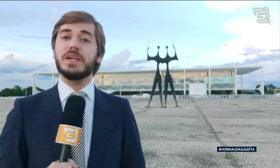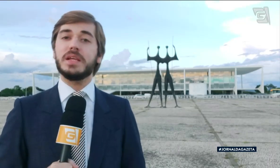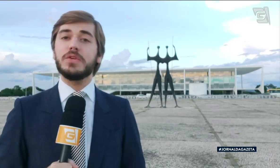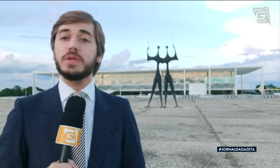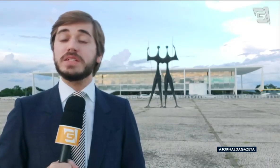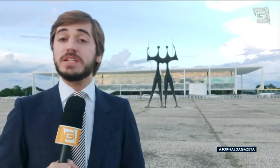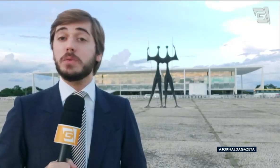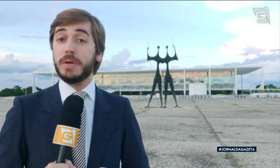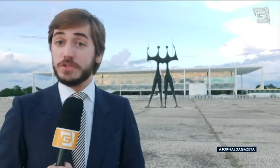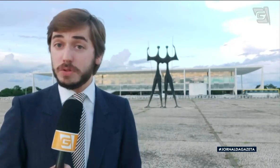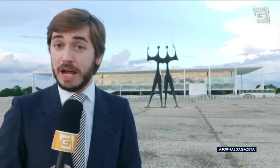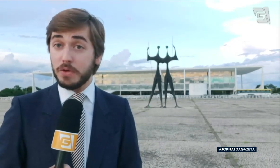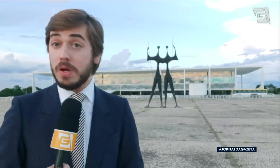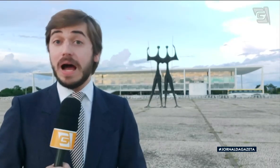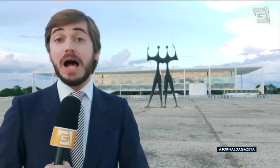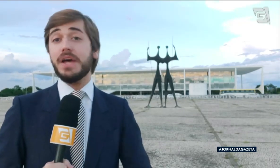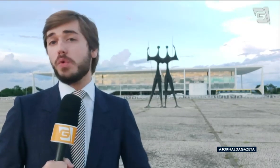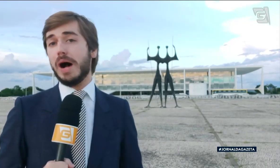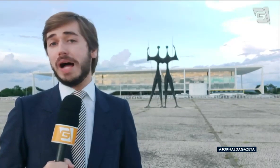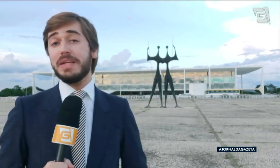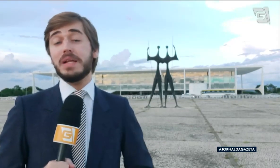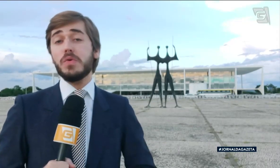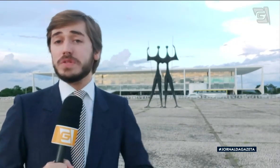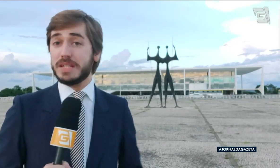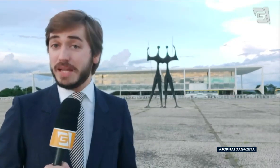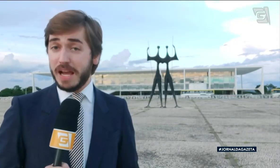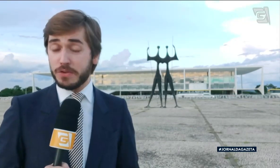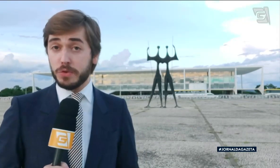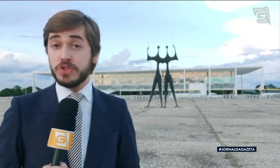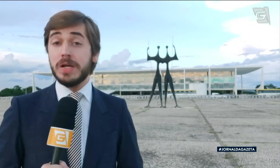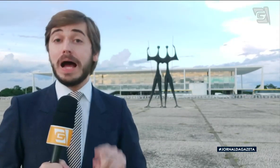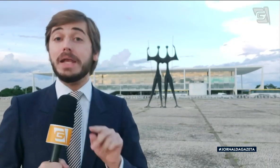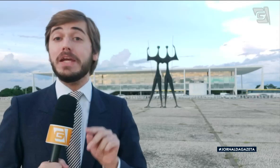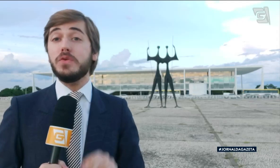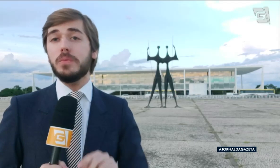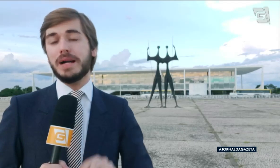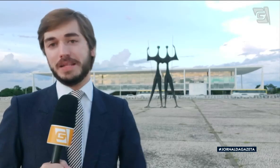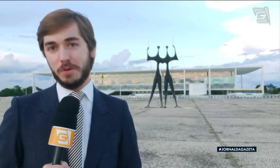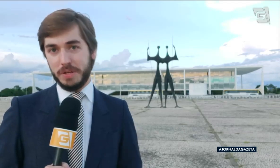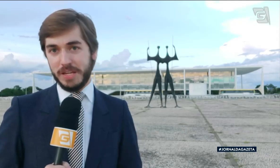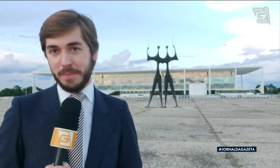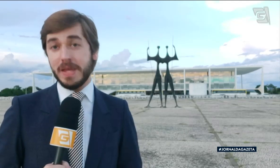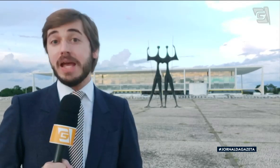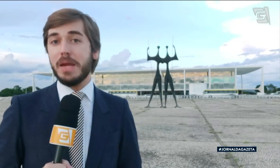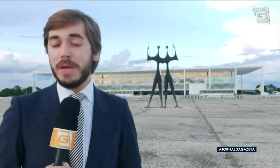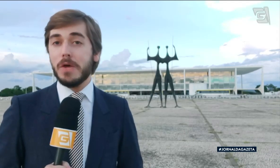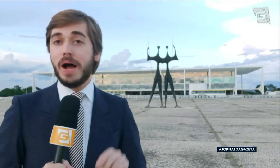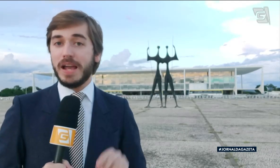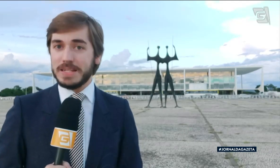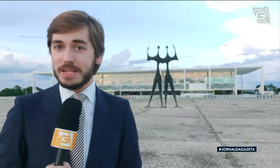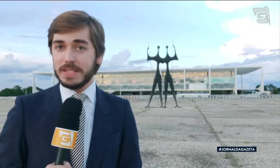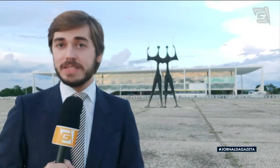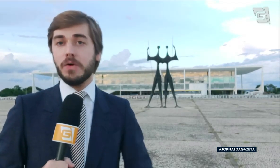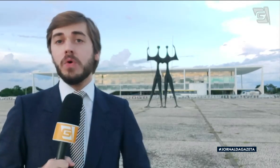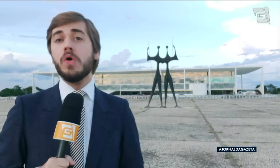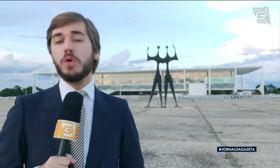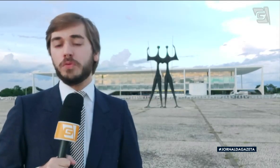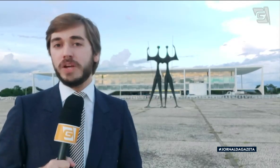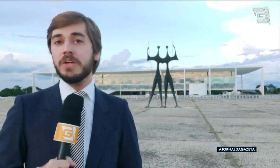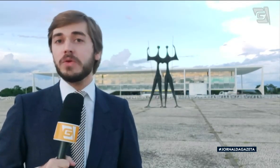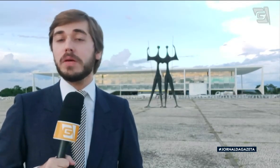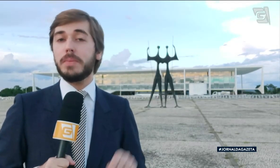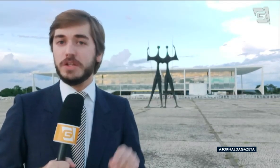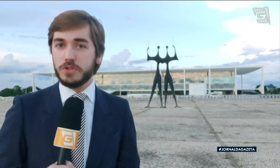apoio o presidente entretanto tem sido pressionado a recuar e não conceder reajuste a nenhuma categoria em meio a